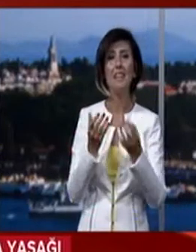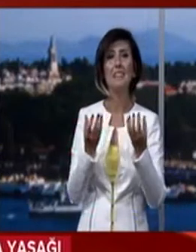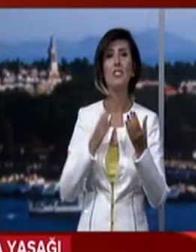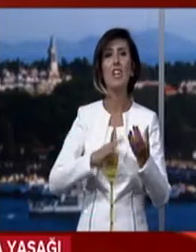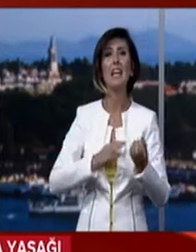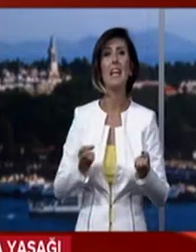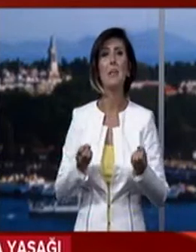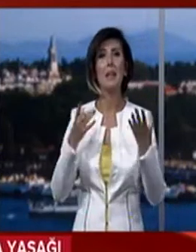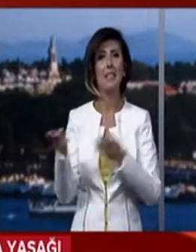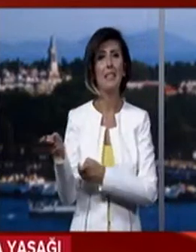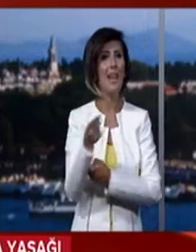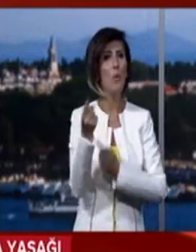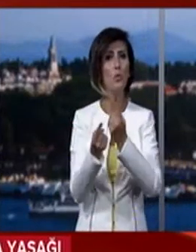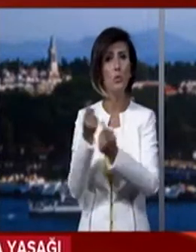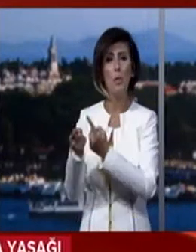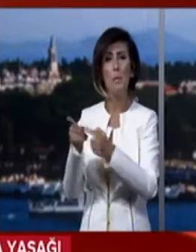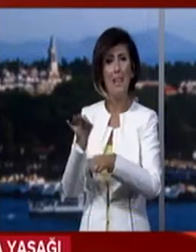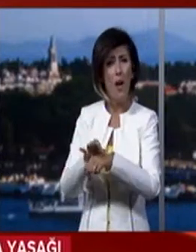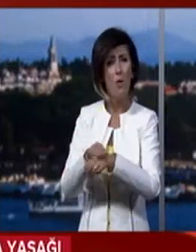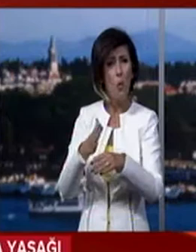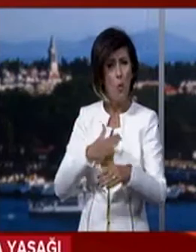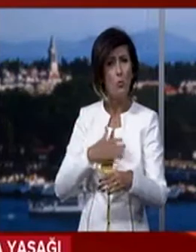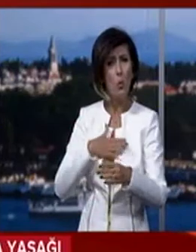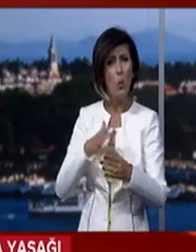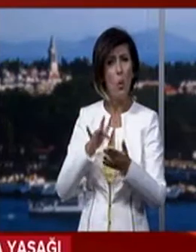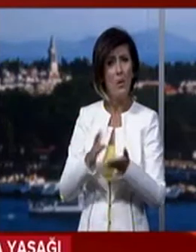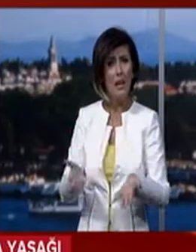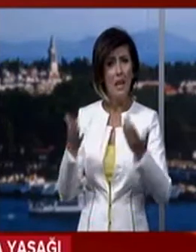bu terörist unsurları bir an önce ortadan kalkmak için